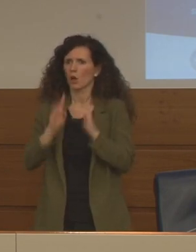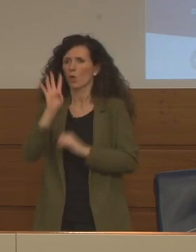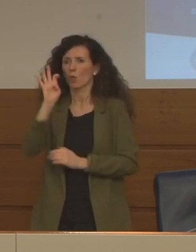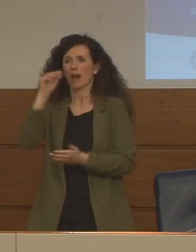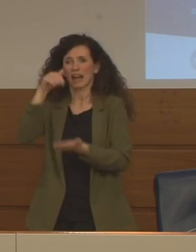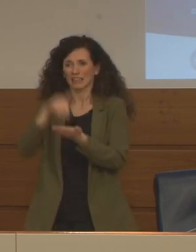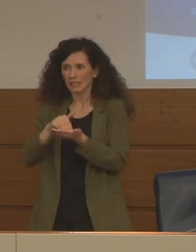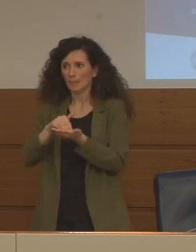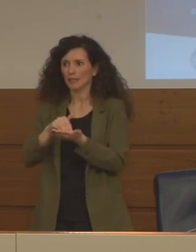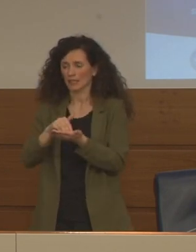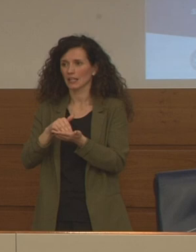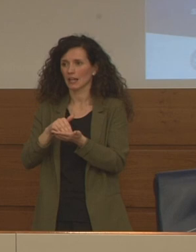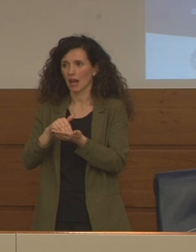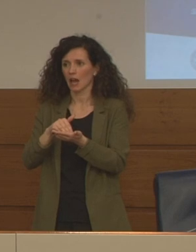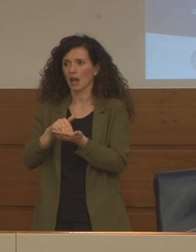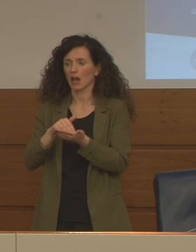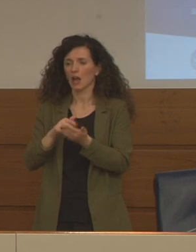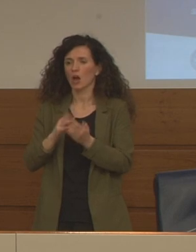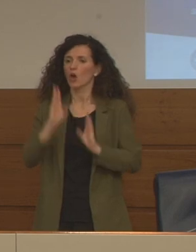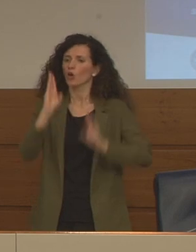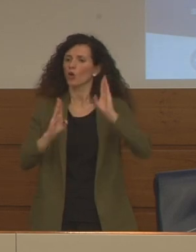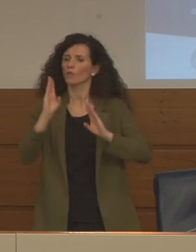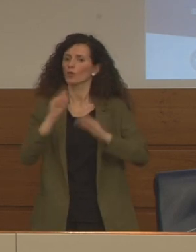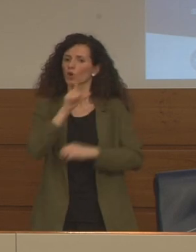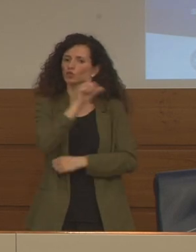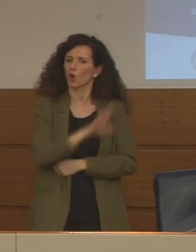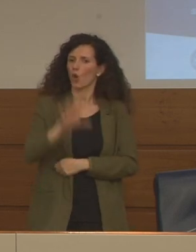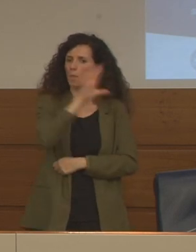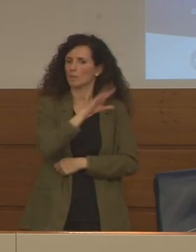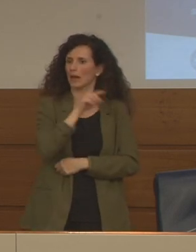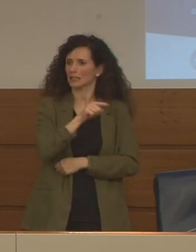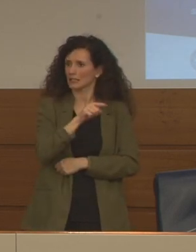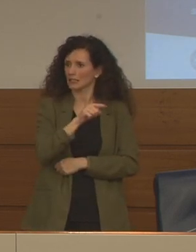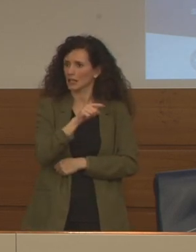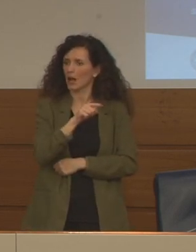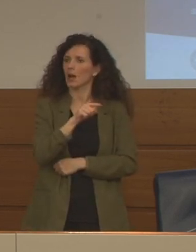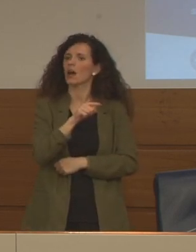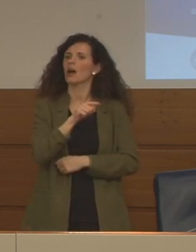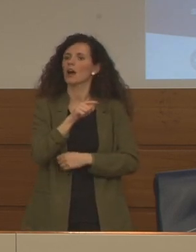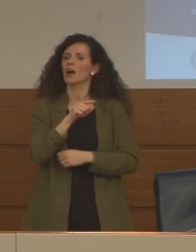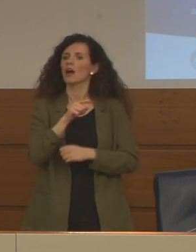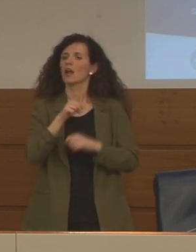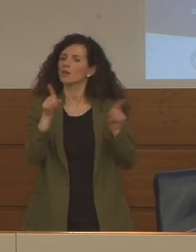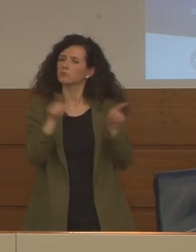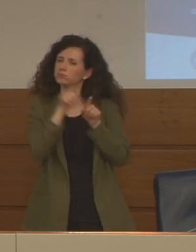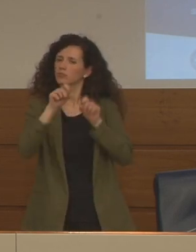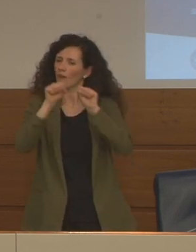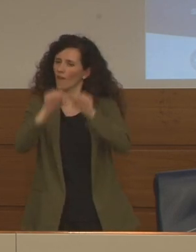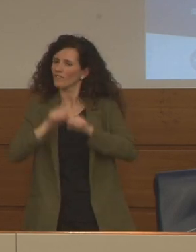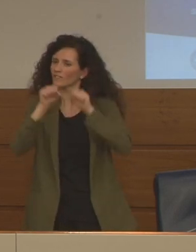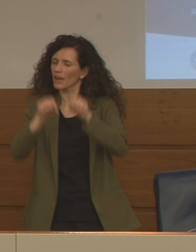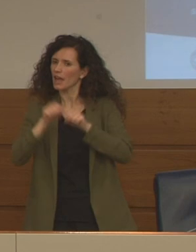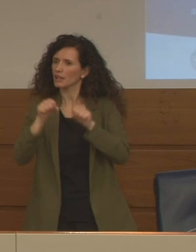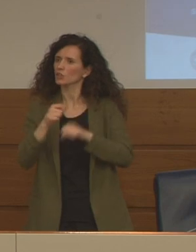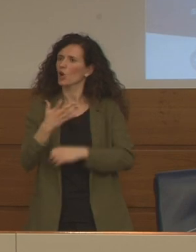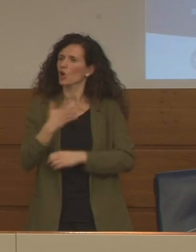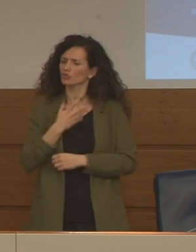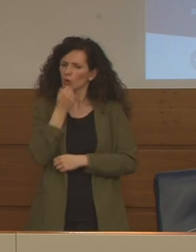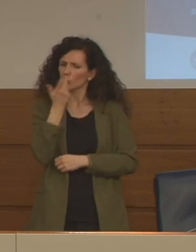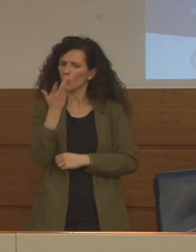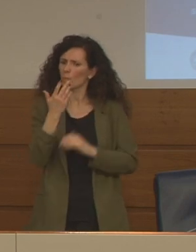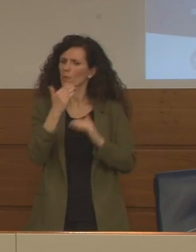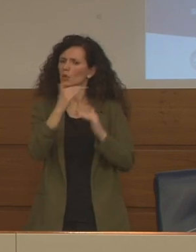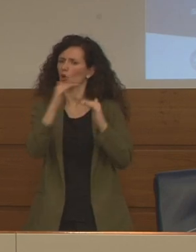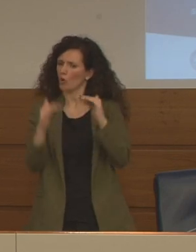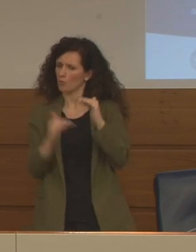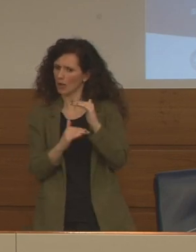mila 49mila della lombardia che a quindici volte i casi del veneto hanno anche un numero molto basso rispetto alle altre